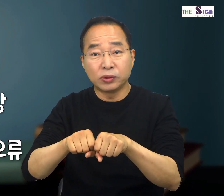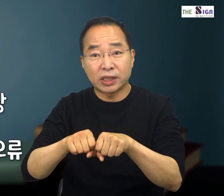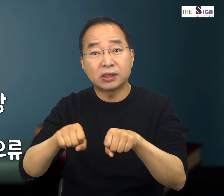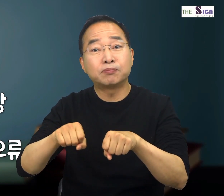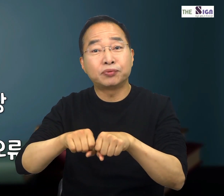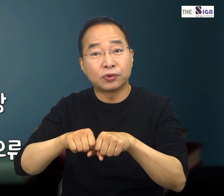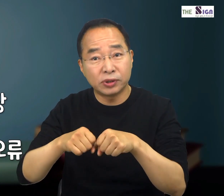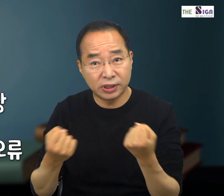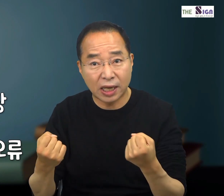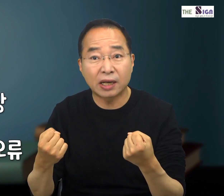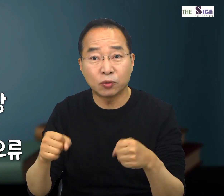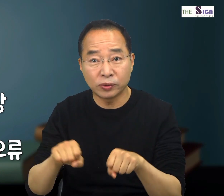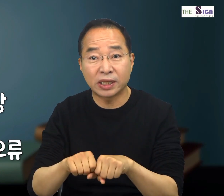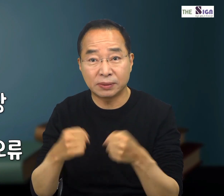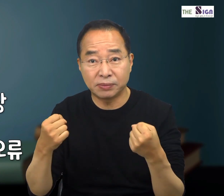동작인지 부러지다라는 동작입니다.